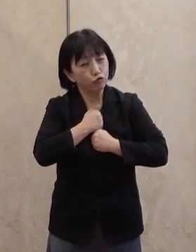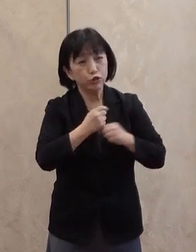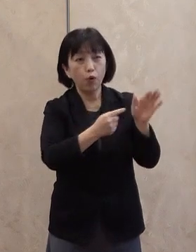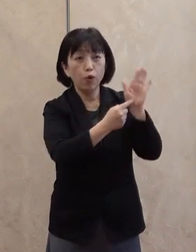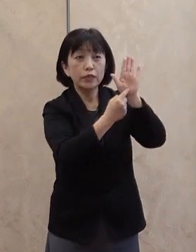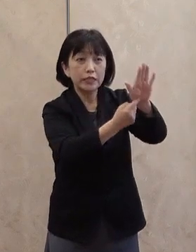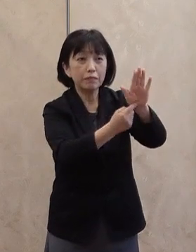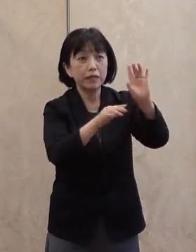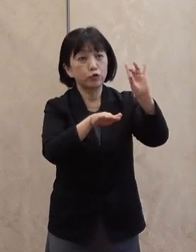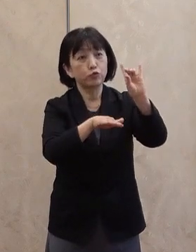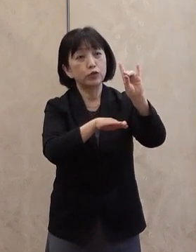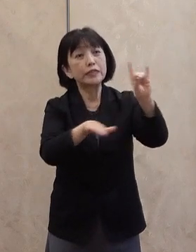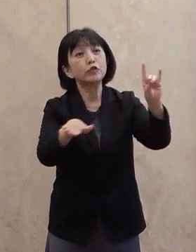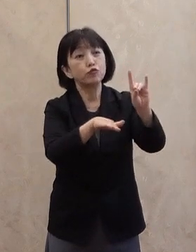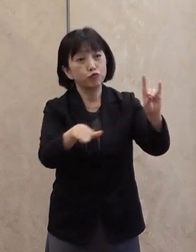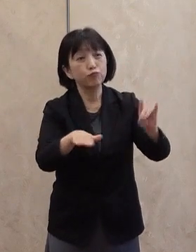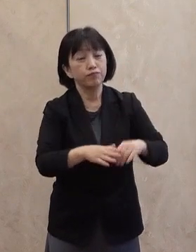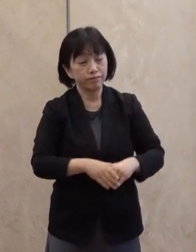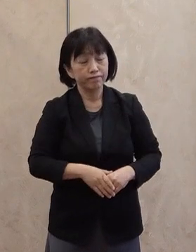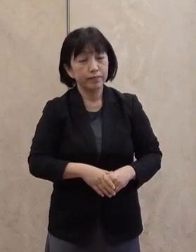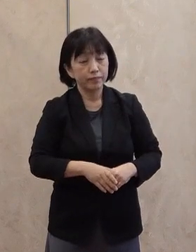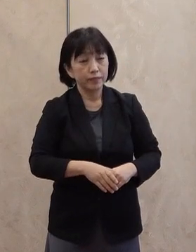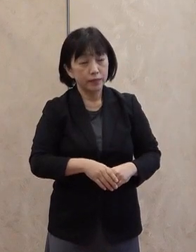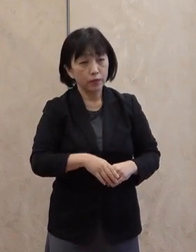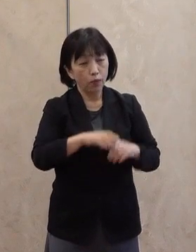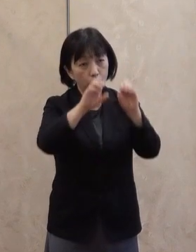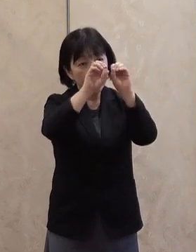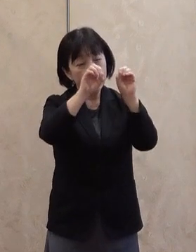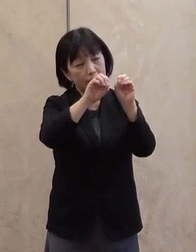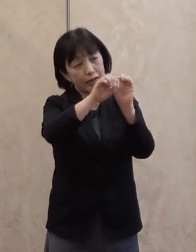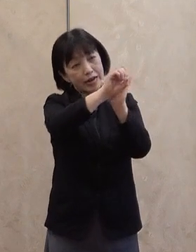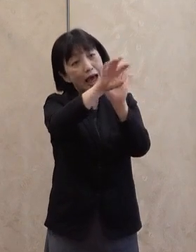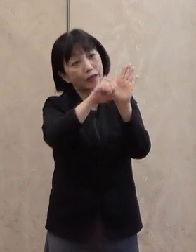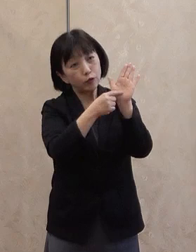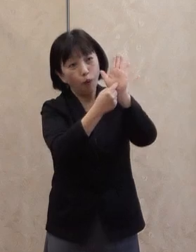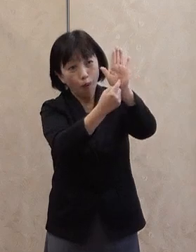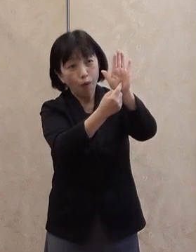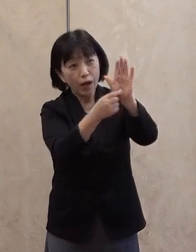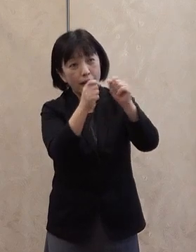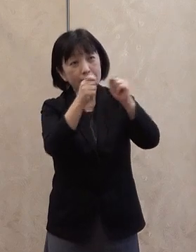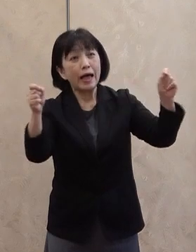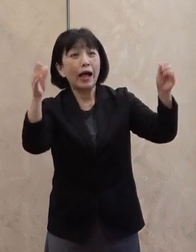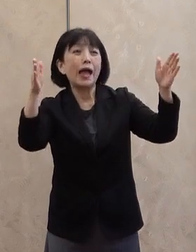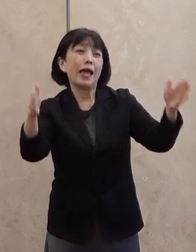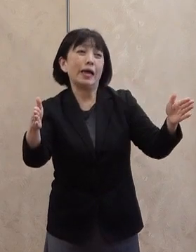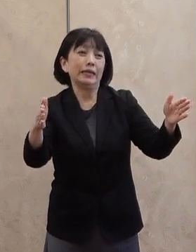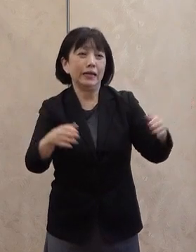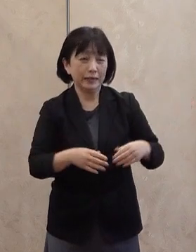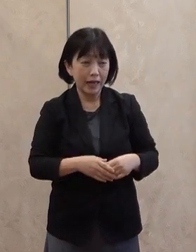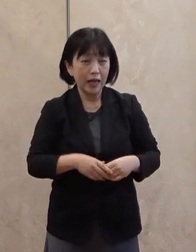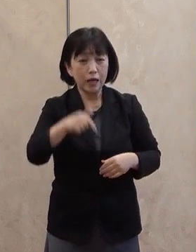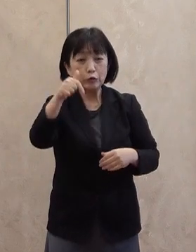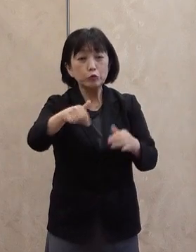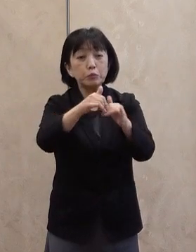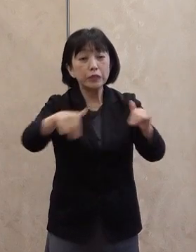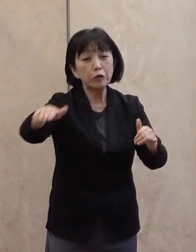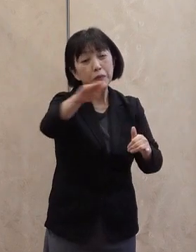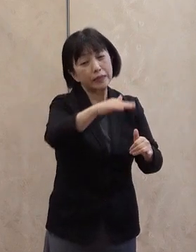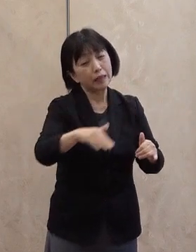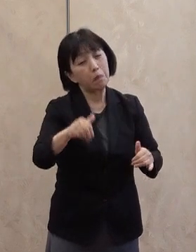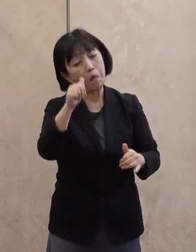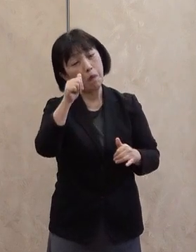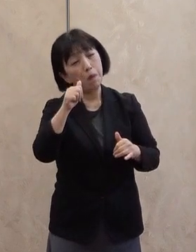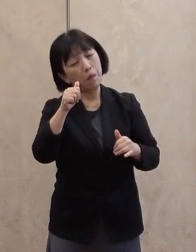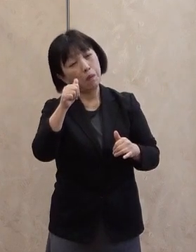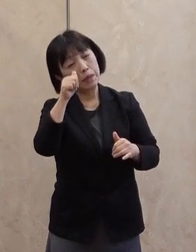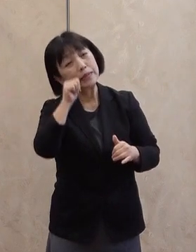あ、指標あそのライトがですね、まあ、長期間に及ぶことによって、まあ、府民の方の、まあ、よくも悪くも慣れ